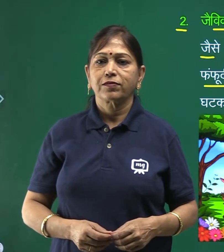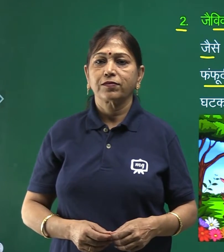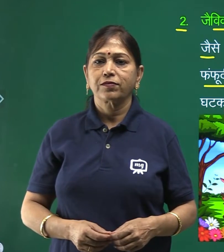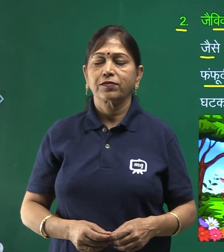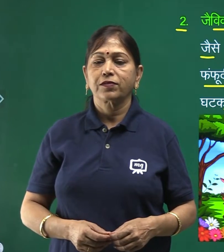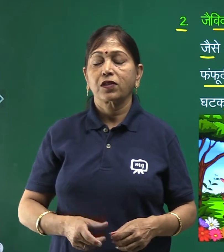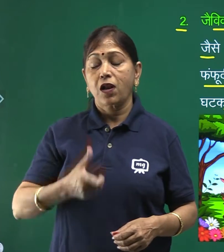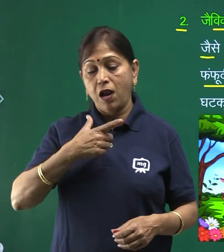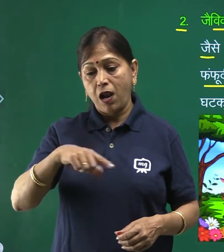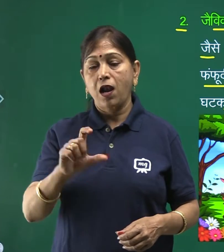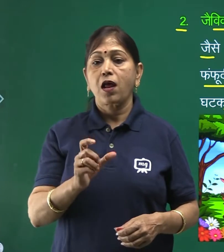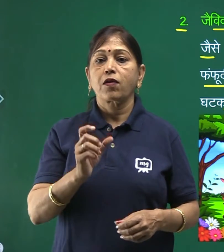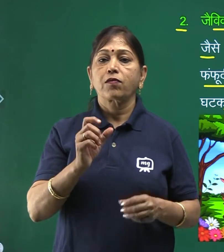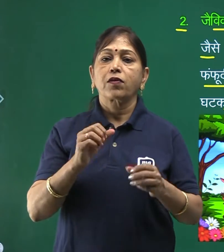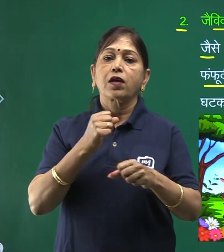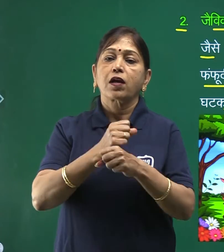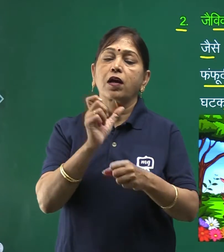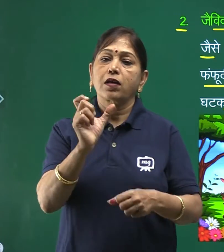जैविक घटक बनाते हैं।